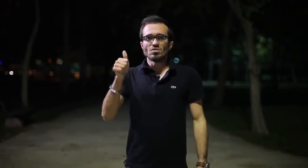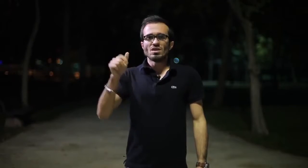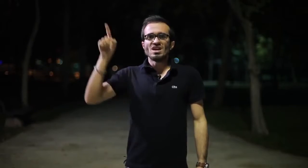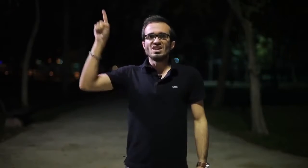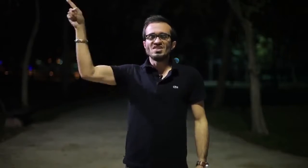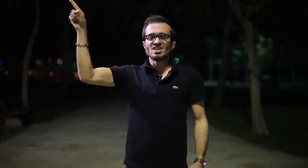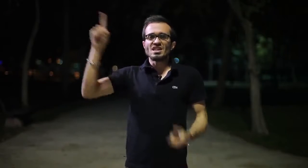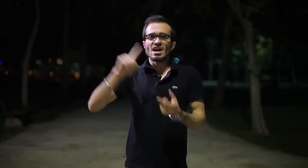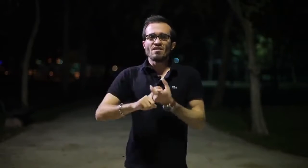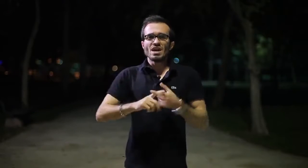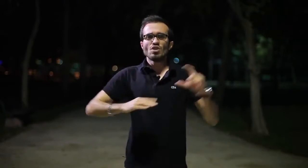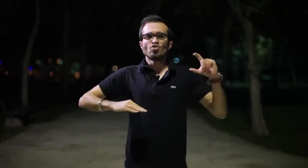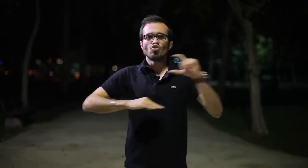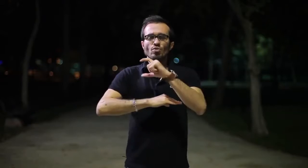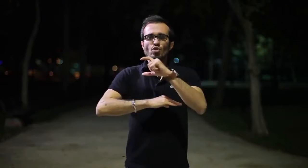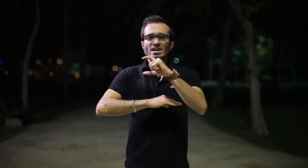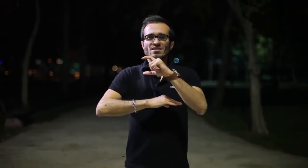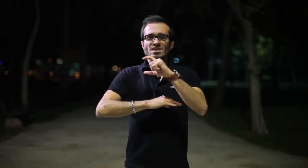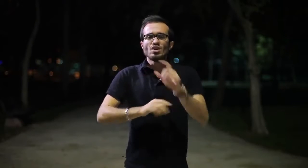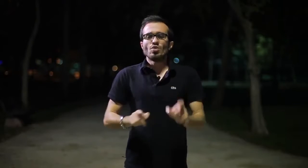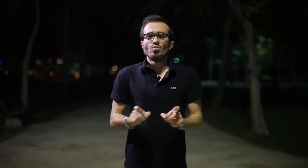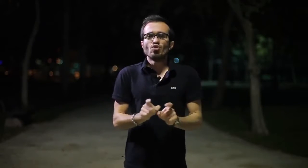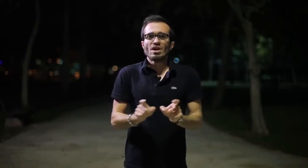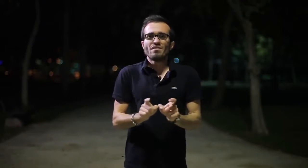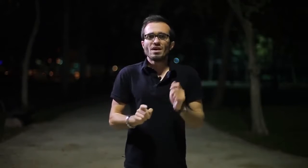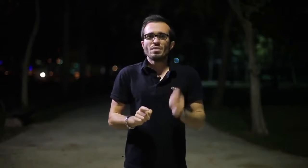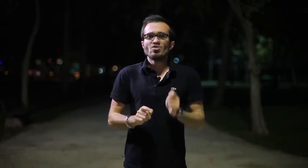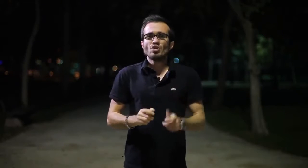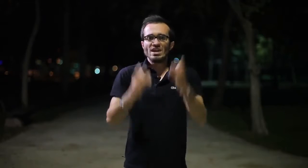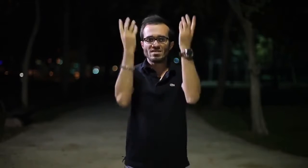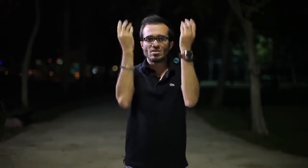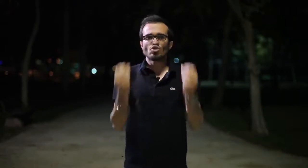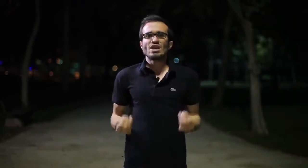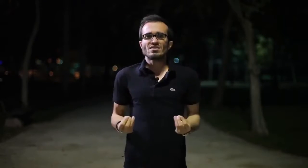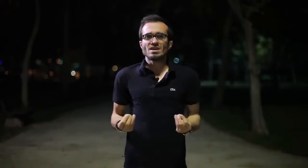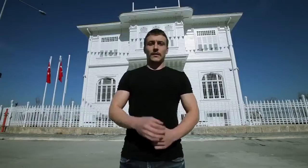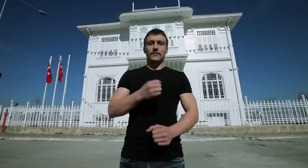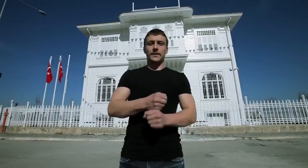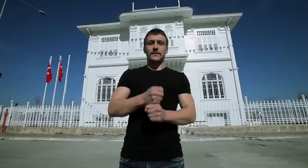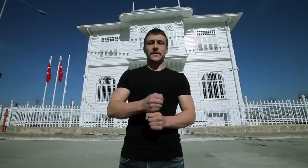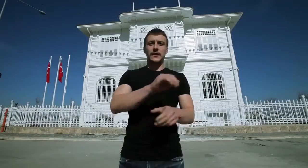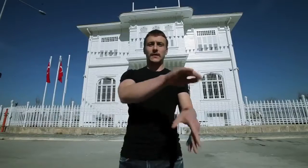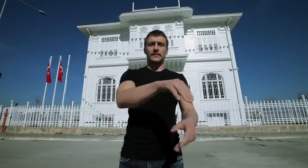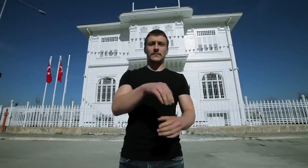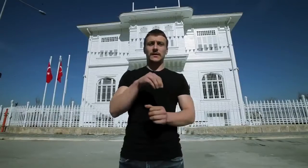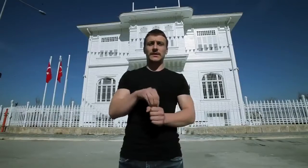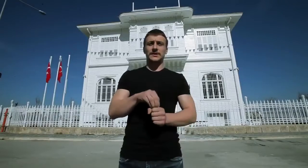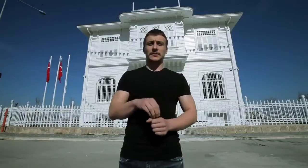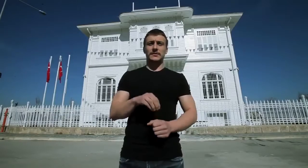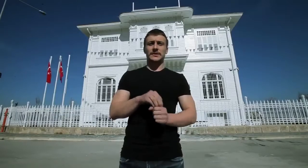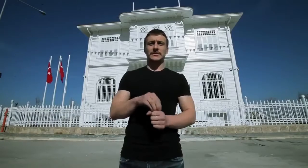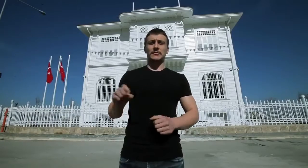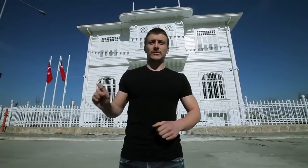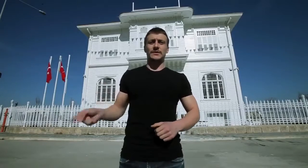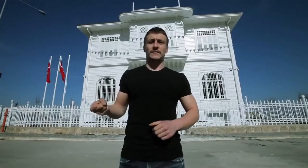istiklal ve cumhuriyeti müdafaa mecburiyetine düşersen... Vazifeye atılmak için, içinde bulunacağın